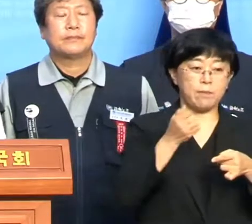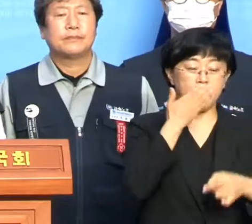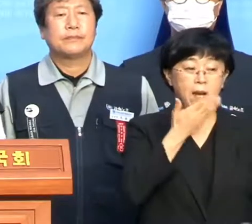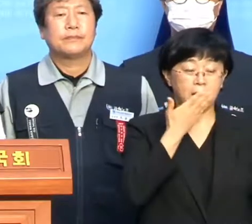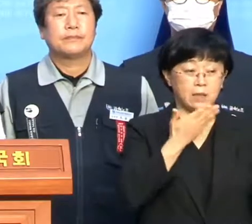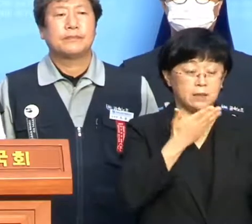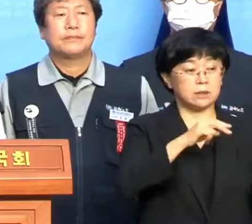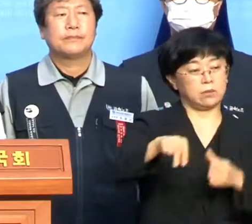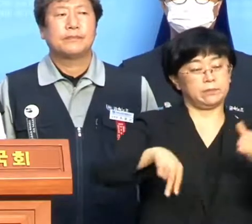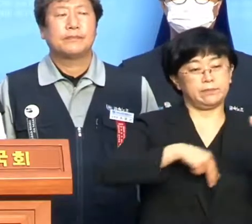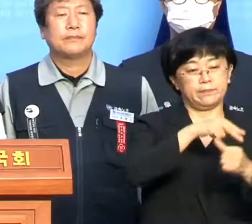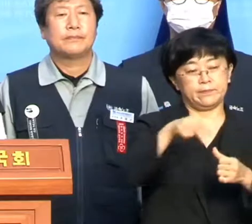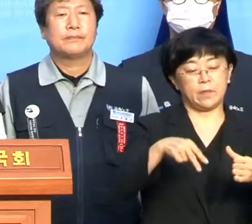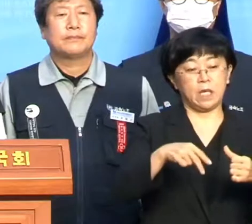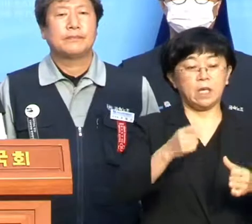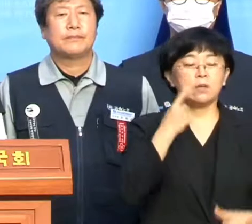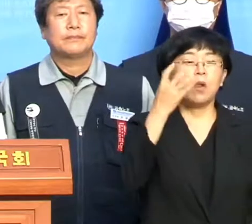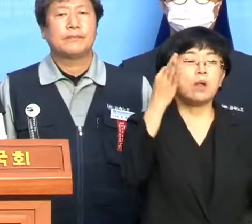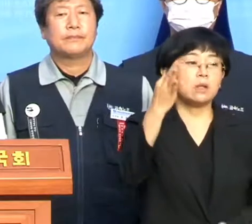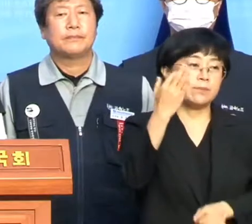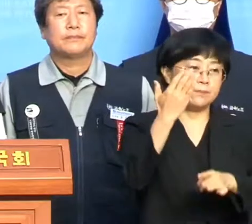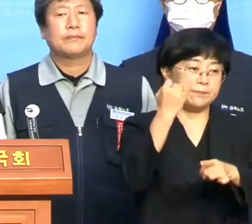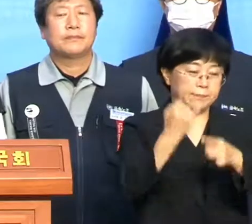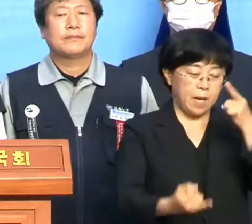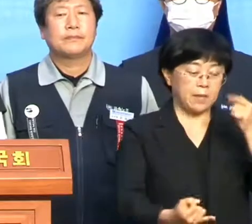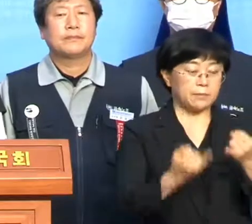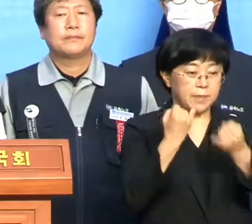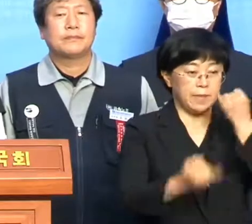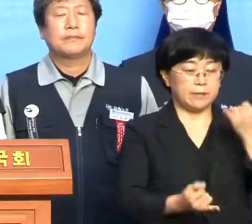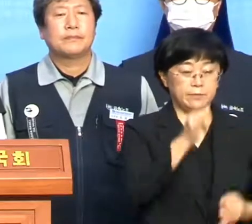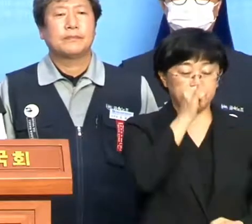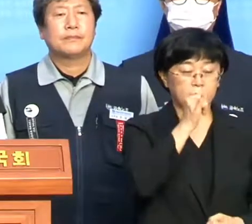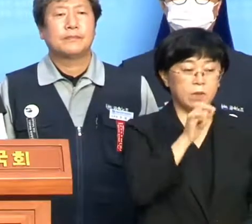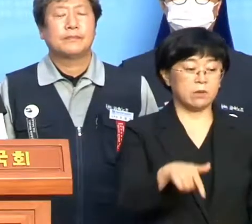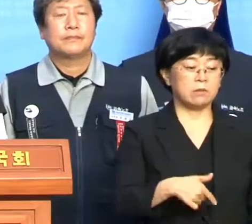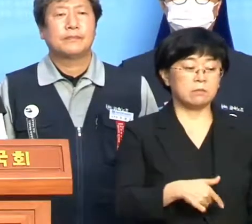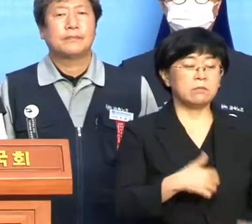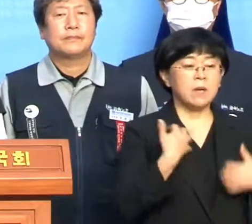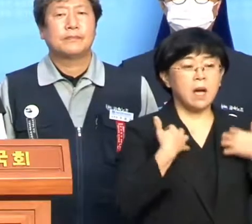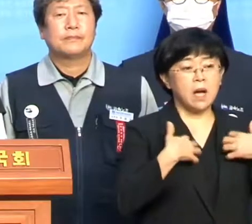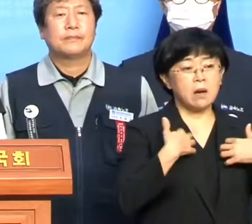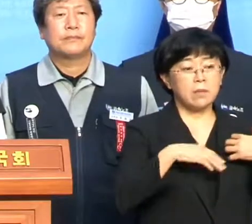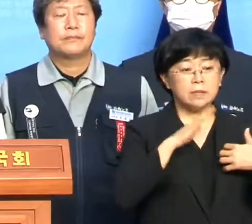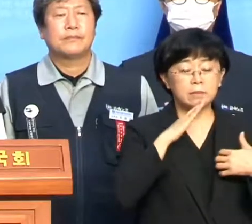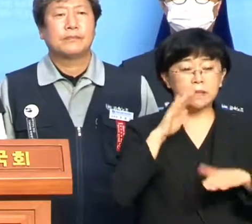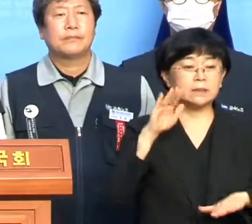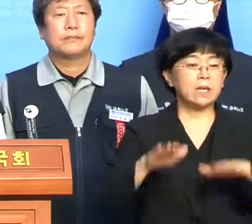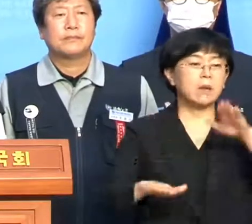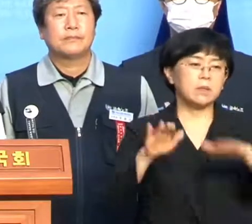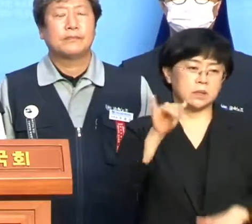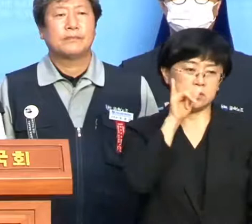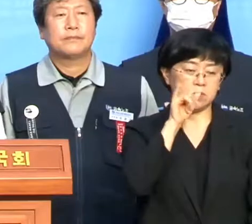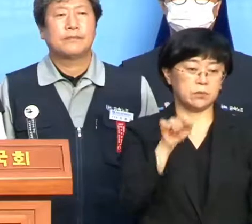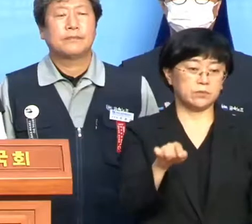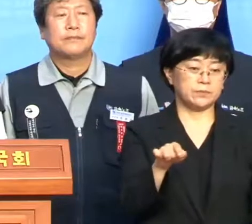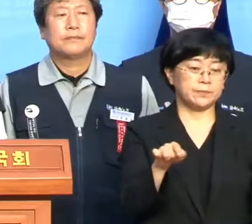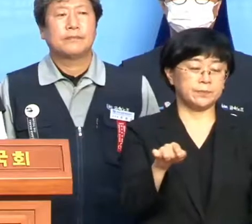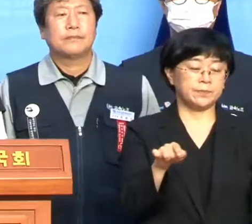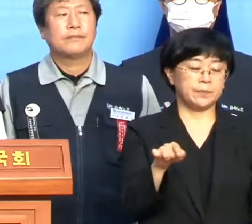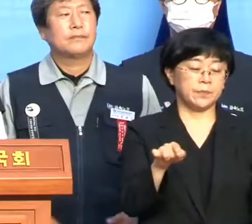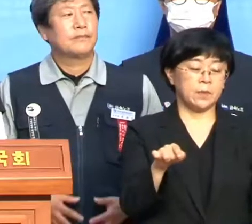이런 상황에서 임금체불 일이 일어났습니다 기쁜 소식도 차별이 존재하는 것 같습니다